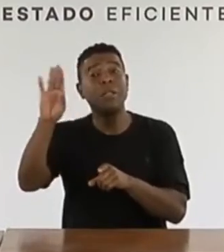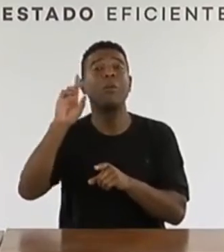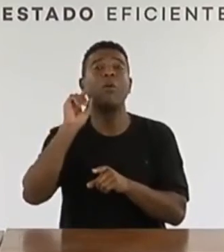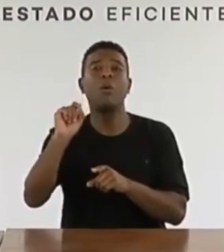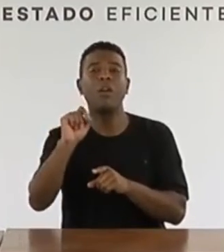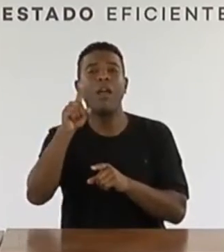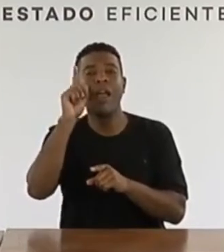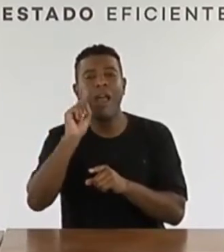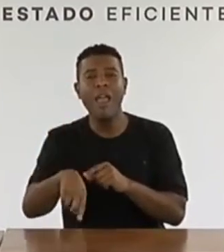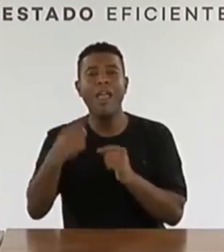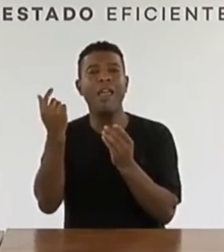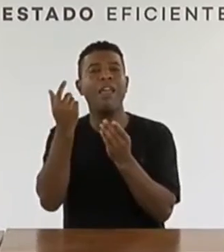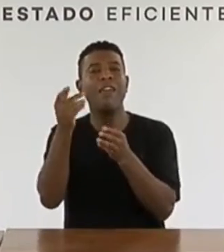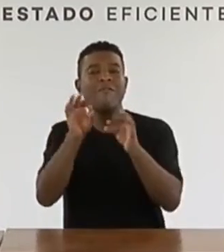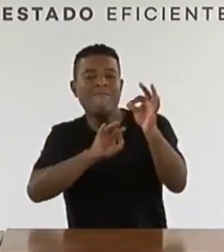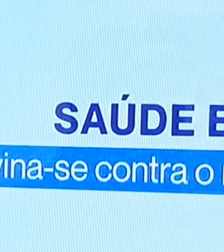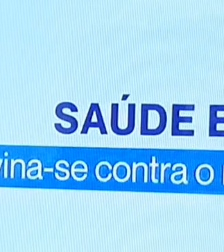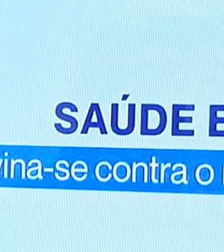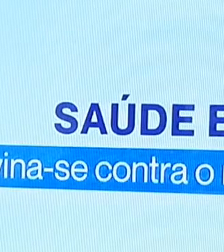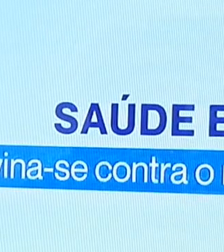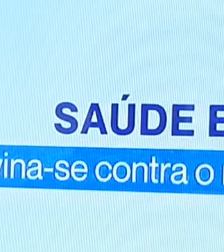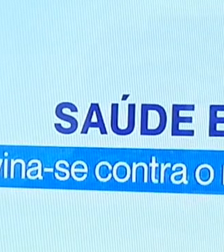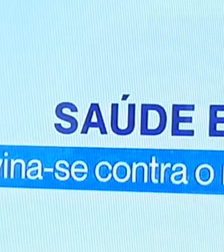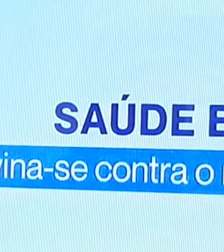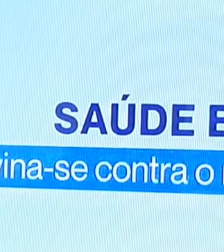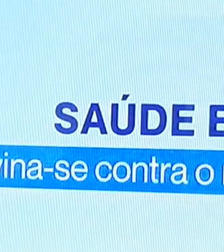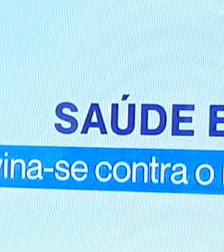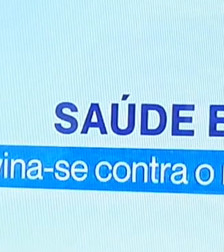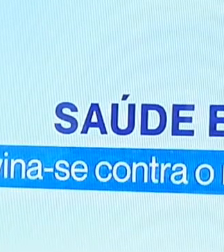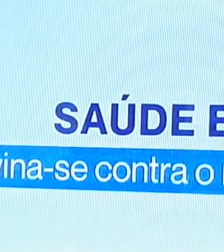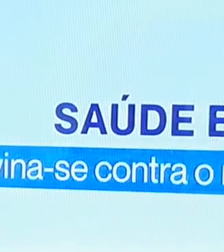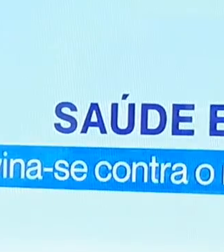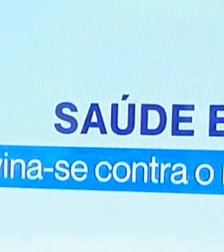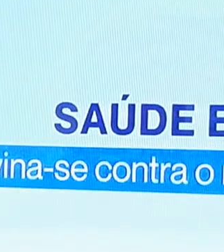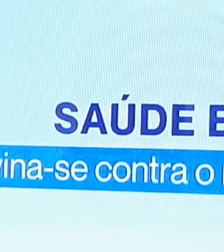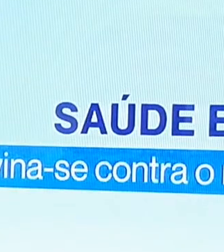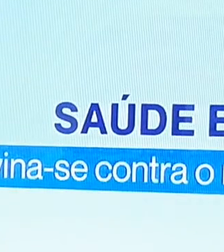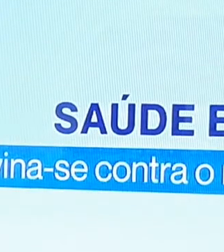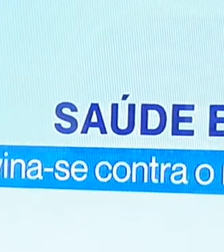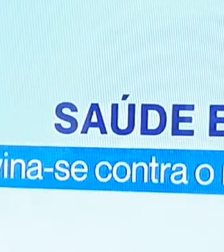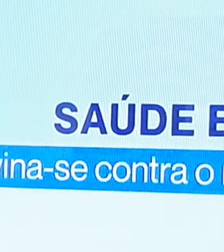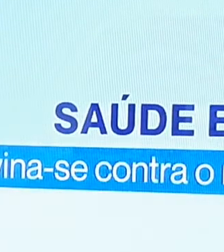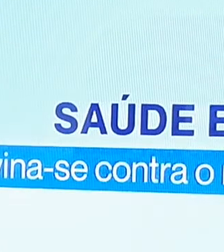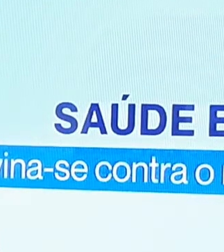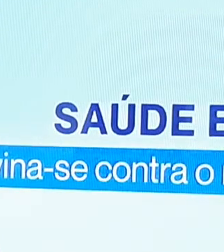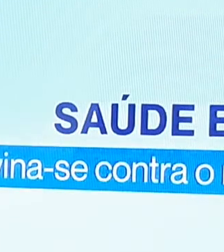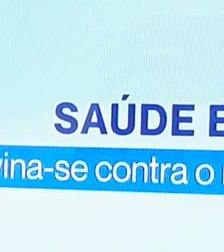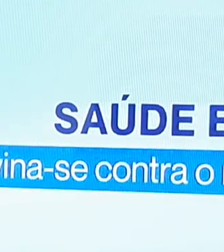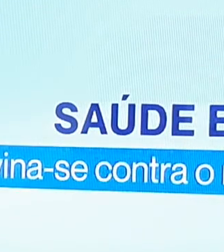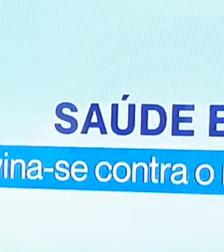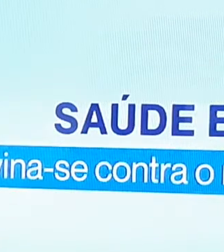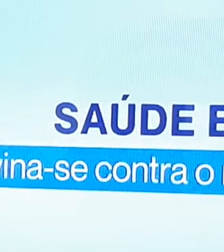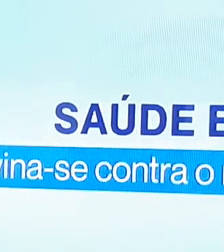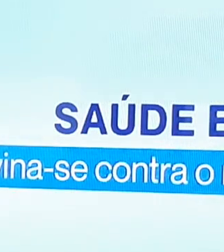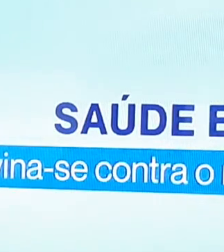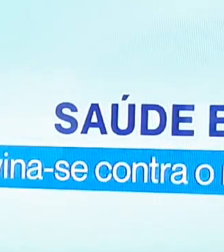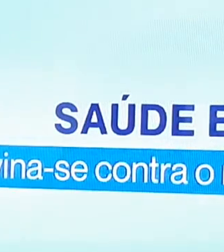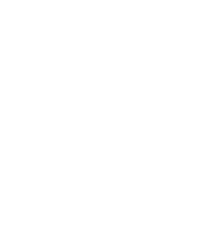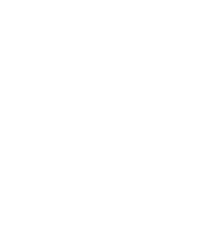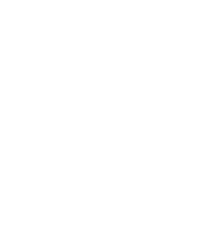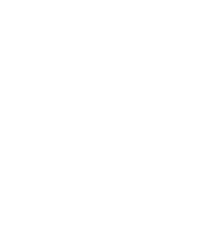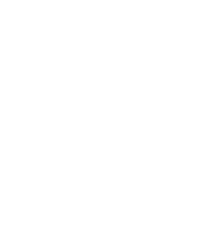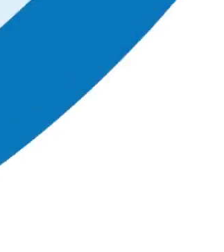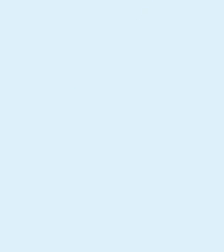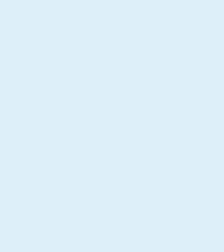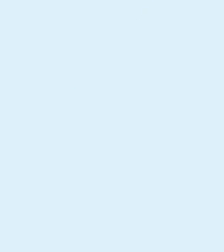e harmonia dentro do Estado. Lembre-se, não é motivo para pânico, mas sim de prevenção contra o novo coronavírus.